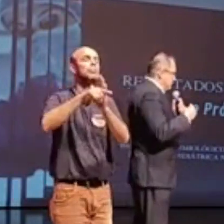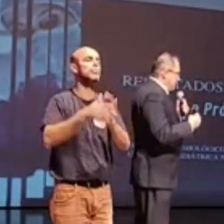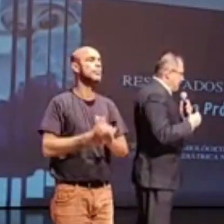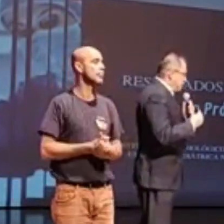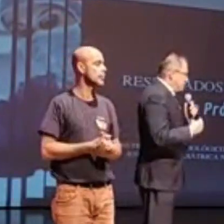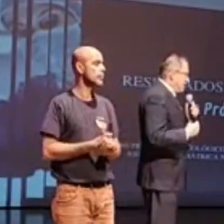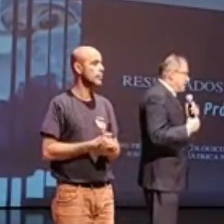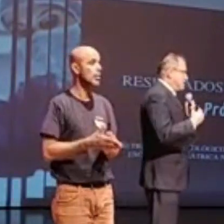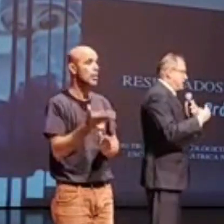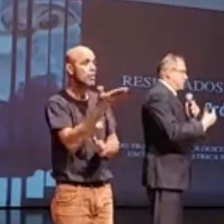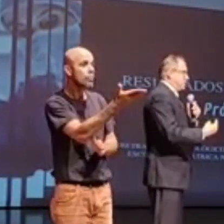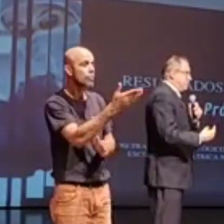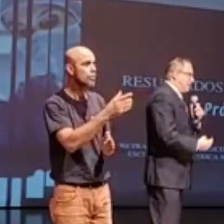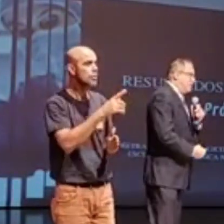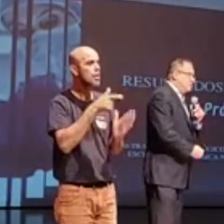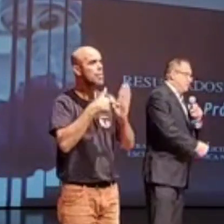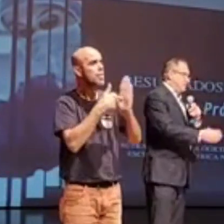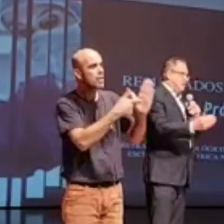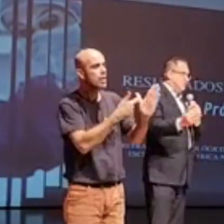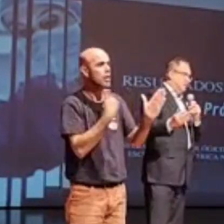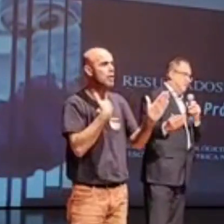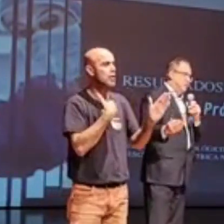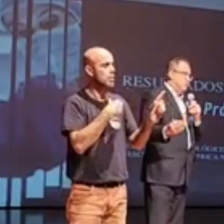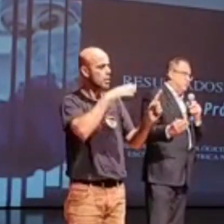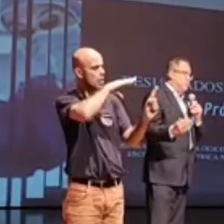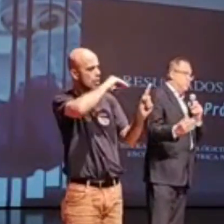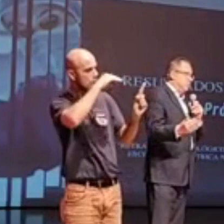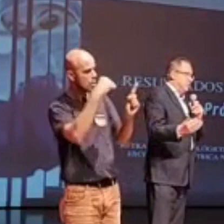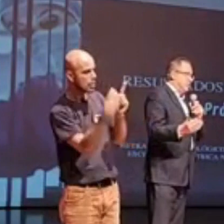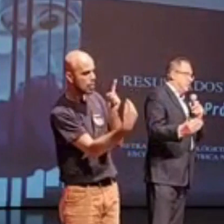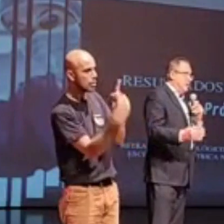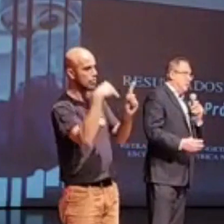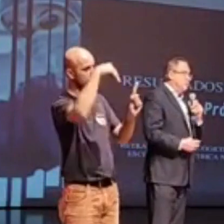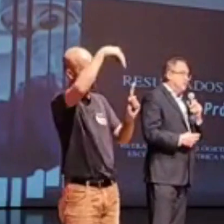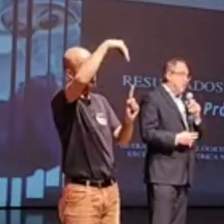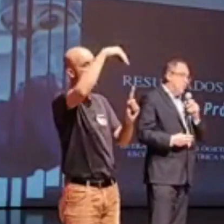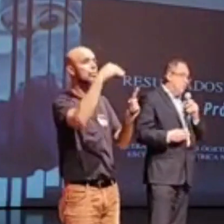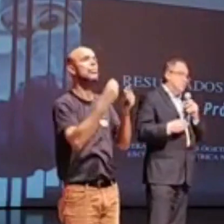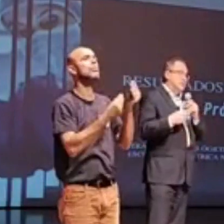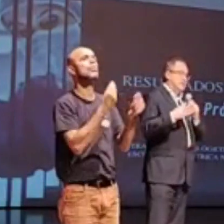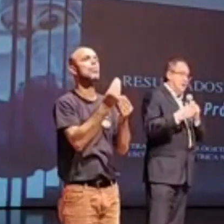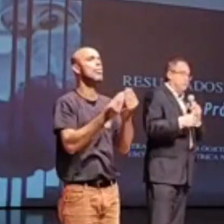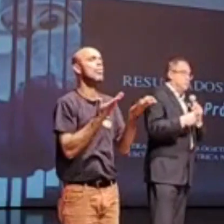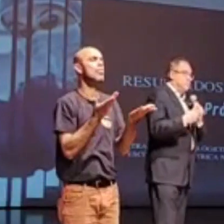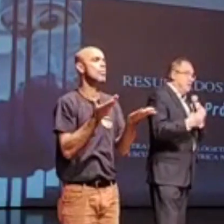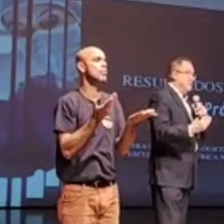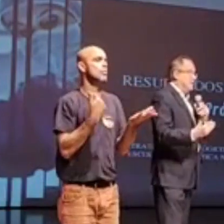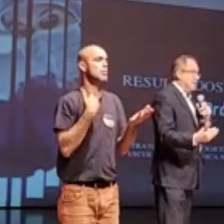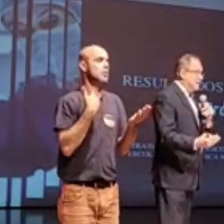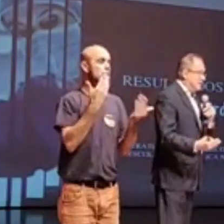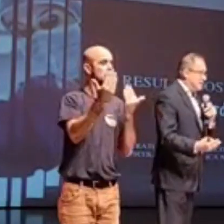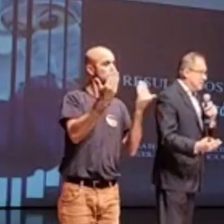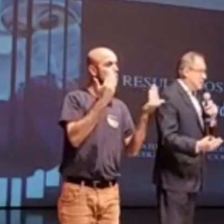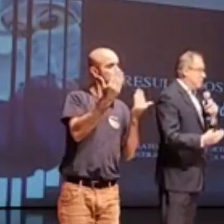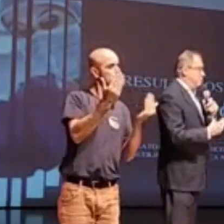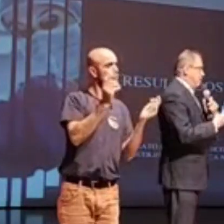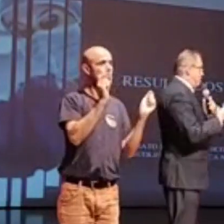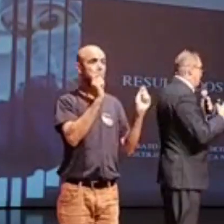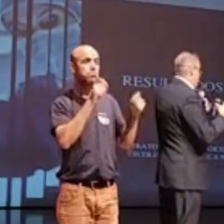Então, para você indicar essa radiografia, claro que a gente vai fazer radiografia de todo mundo, né? Quando você tem a suspeita